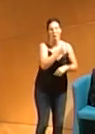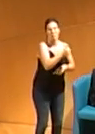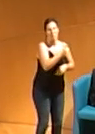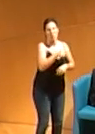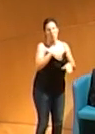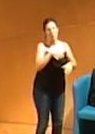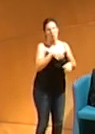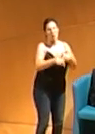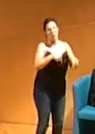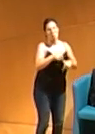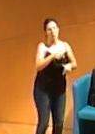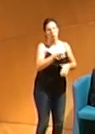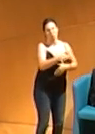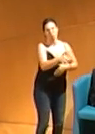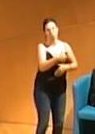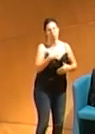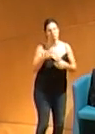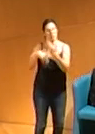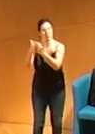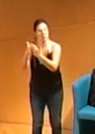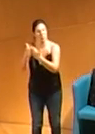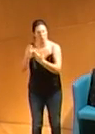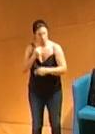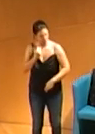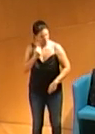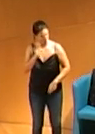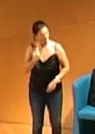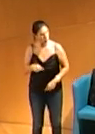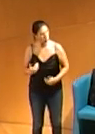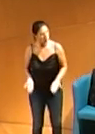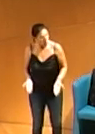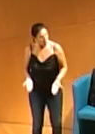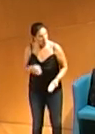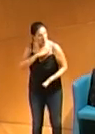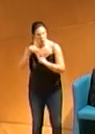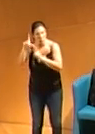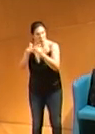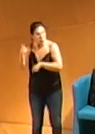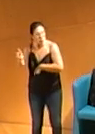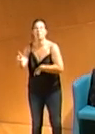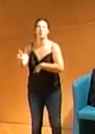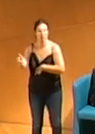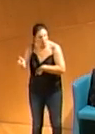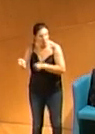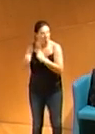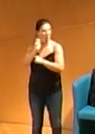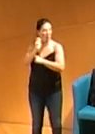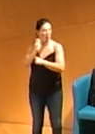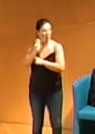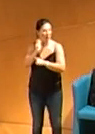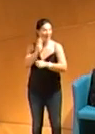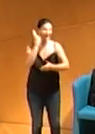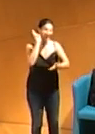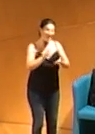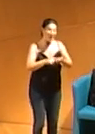reconnaît. Mais en fait, pourquoi est-ce que je dis que Géraldine, elle marche bien ? C'est que si on marche avec elle, on va choisir un chemin